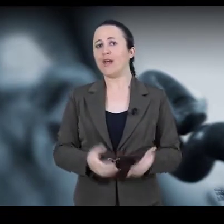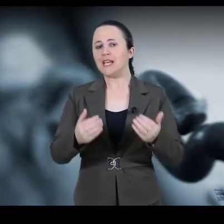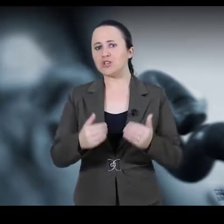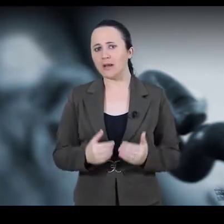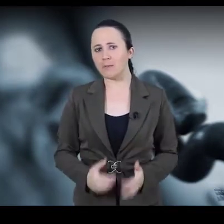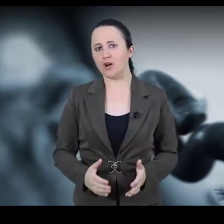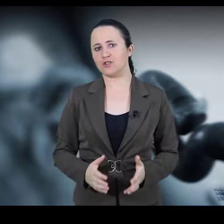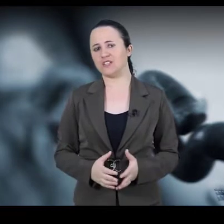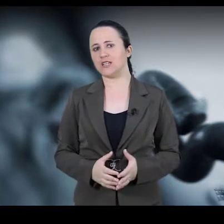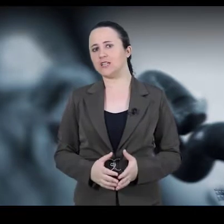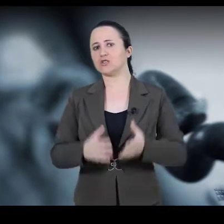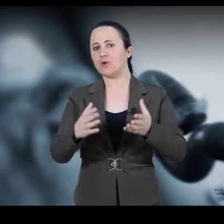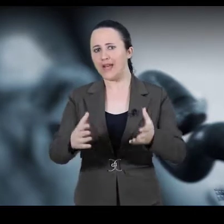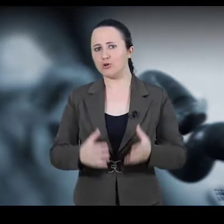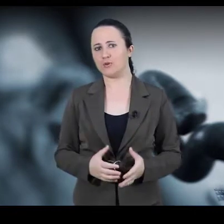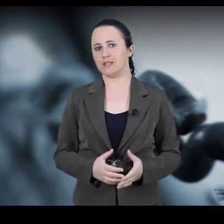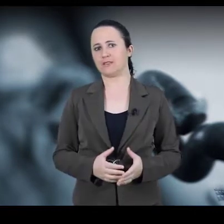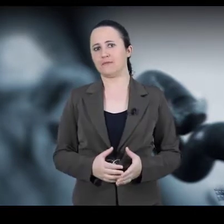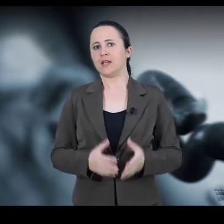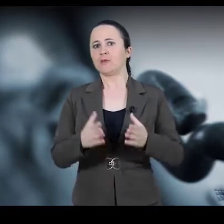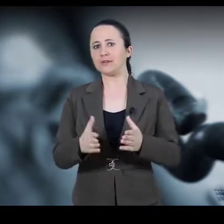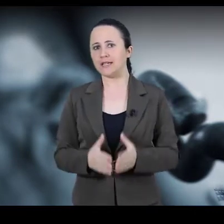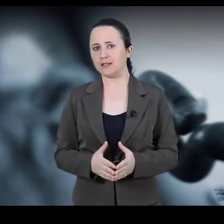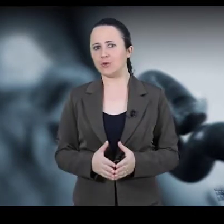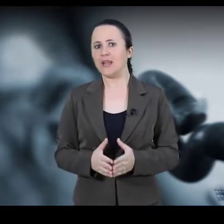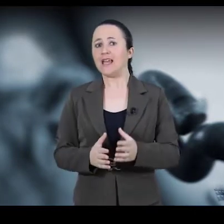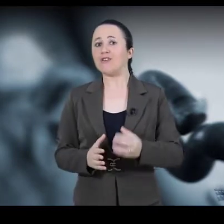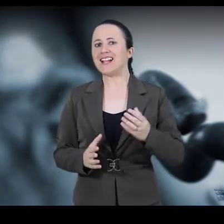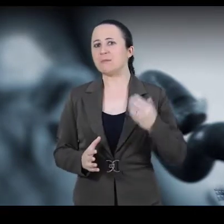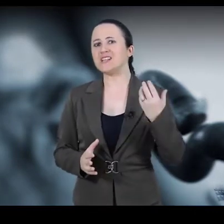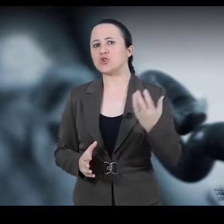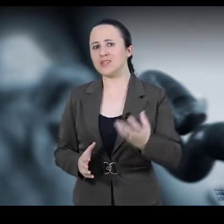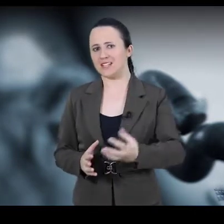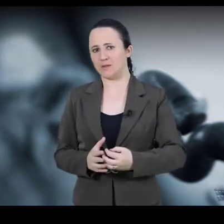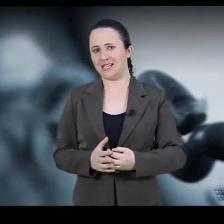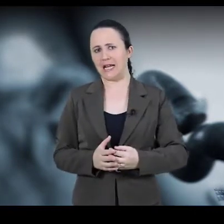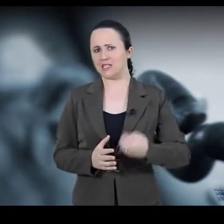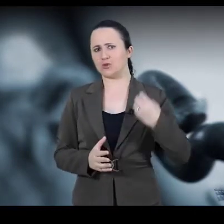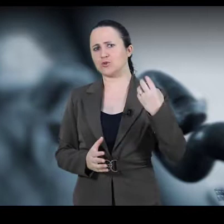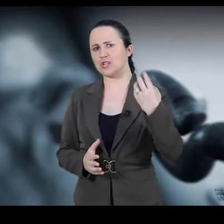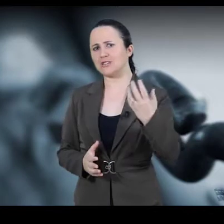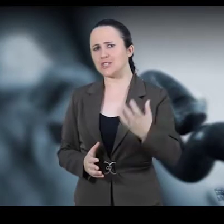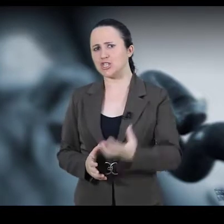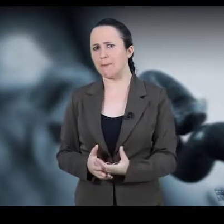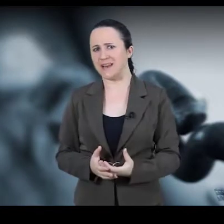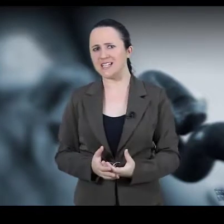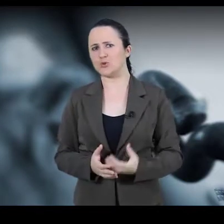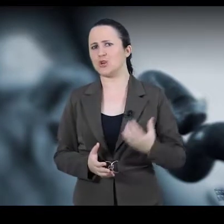e só quem pode fazer isso é o juiz. Portanto, evitar prisões arbitrárias, que o sujeito seja preso de